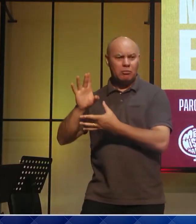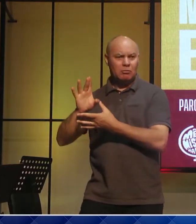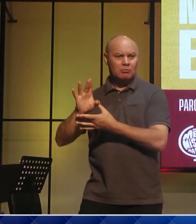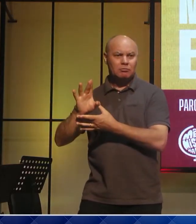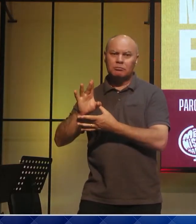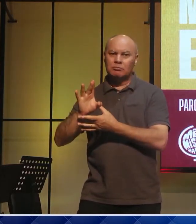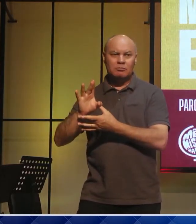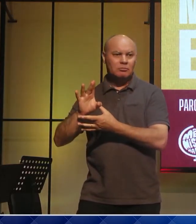Amar